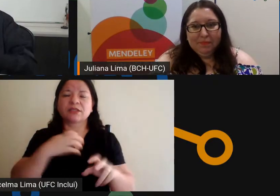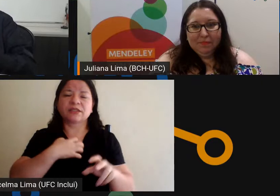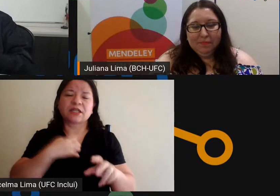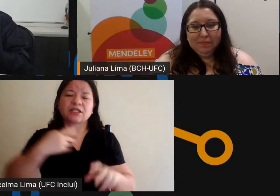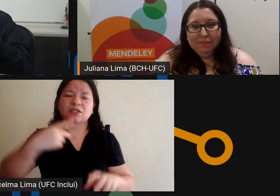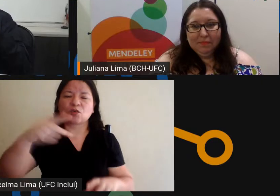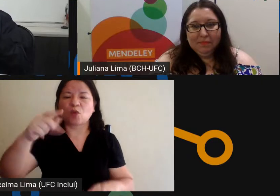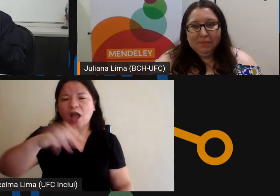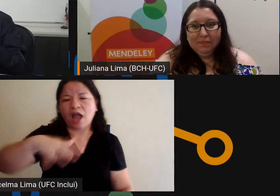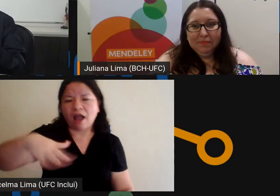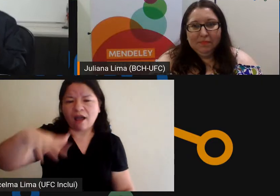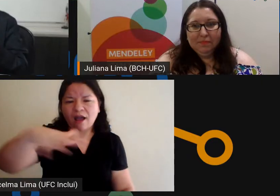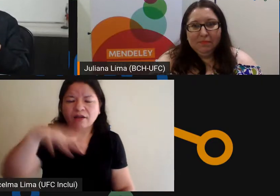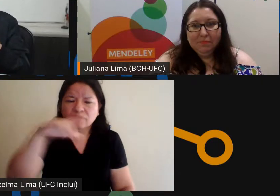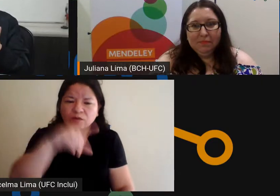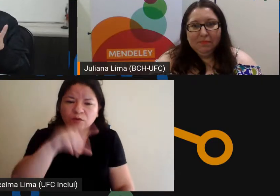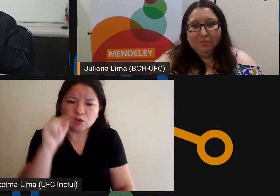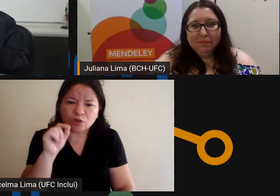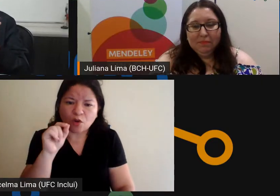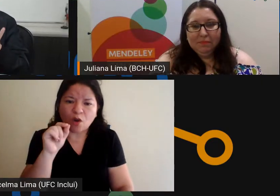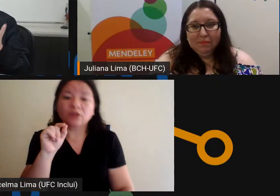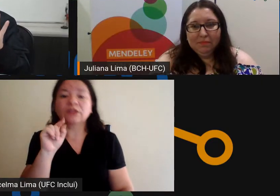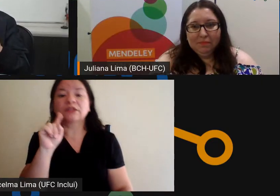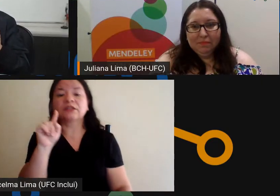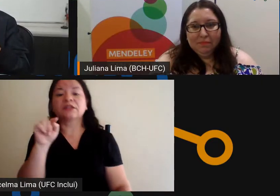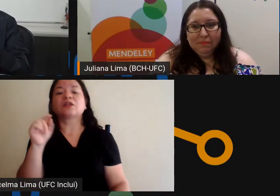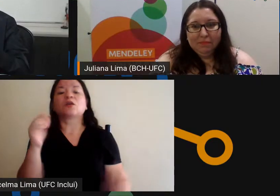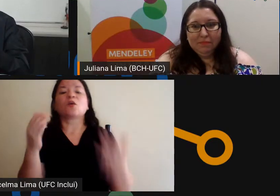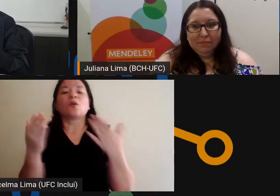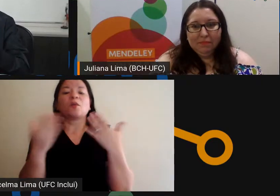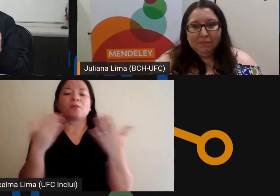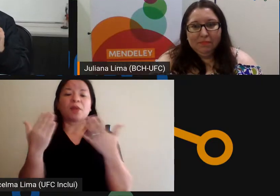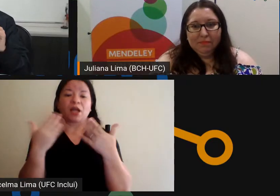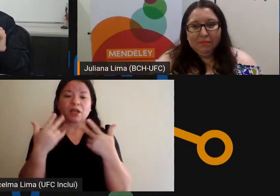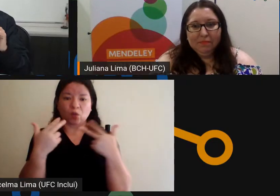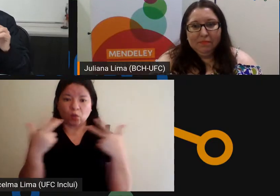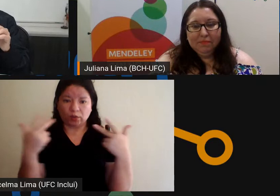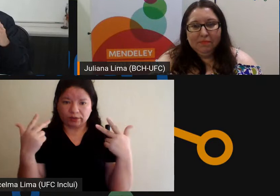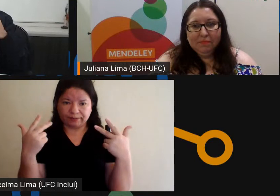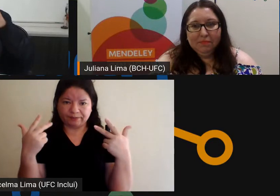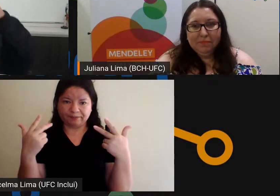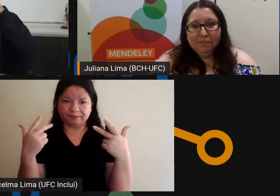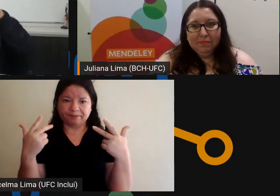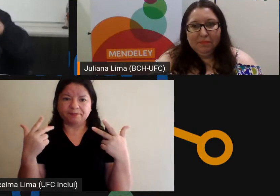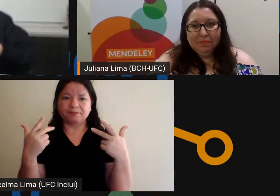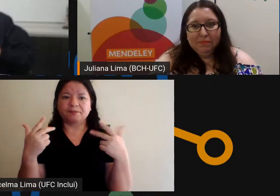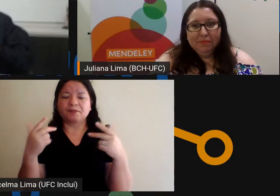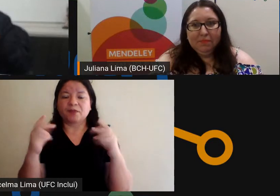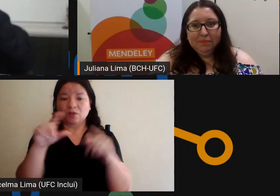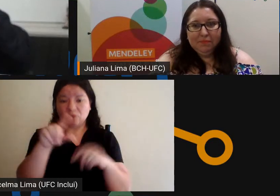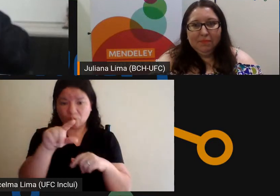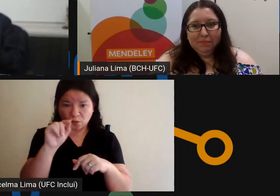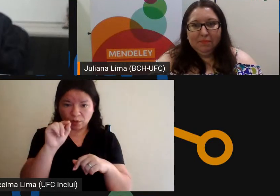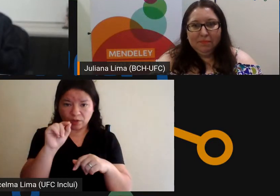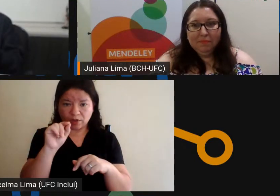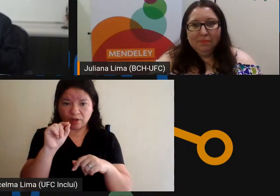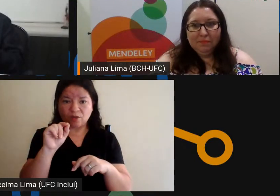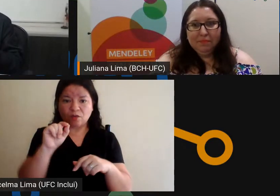área e compara algumas coisas. Compara. Selecionou só as da